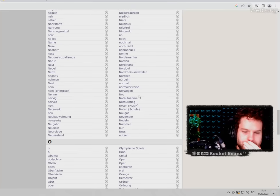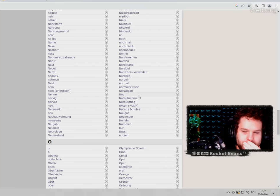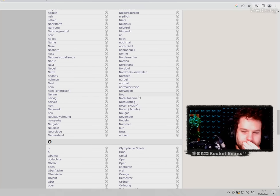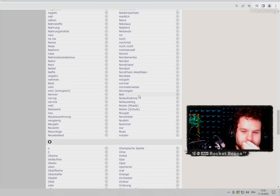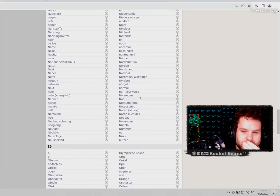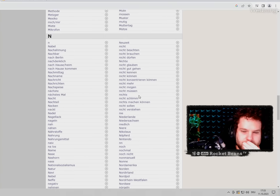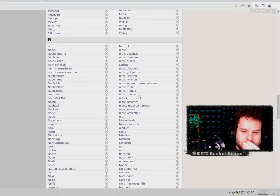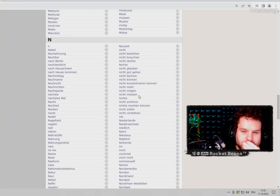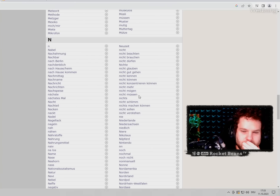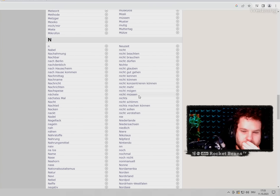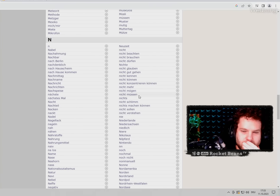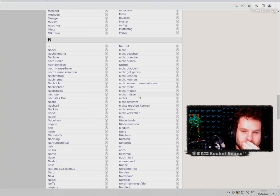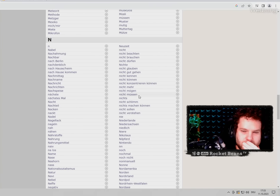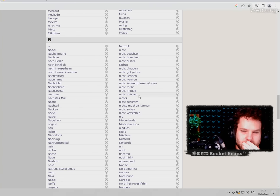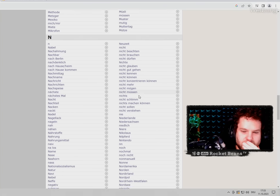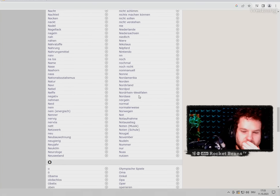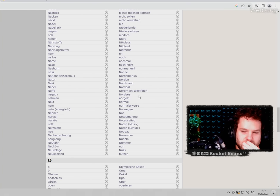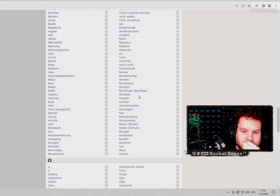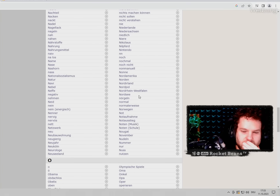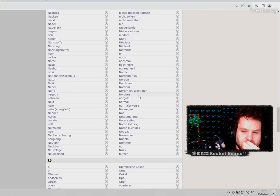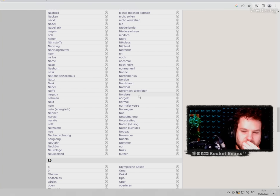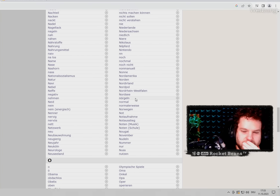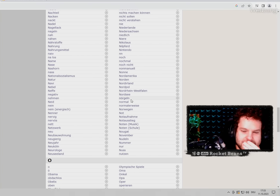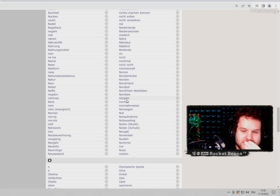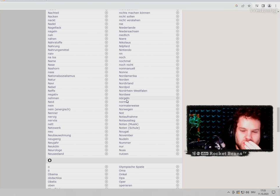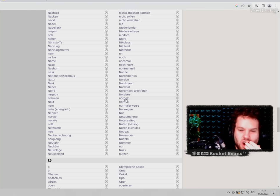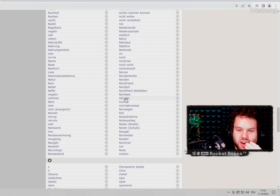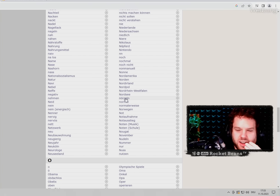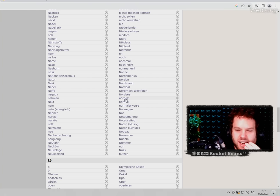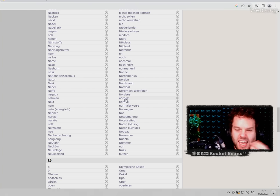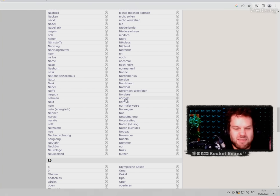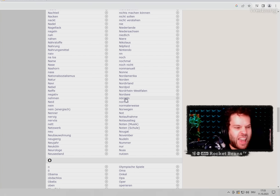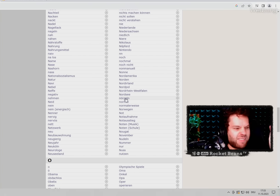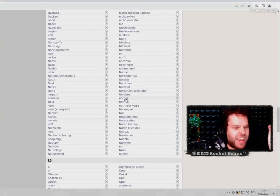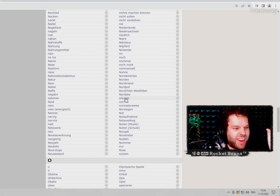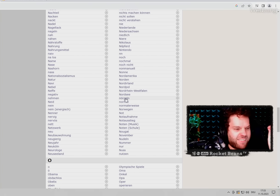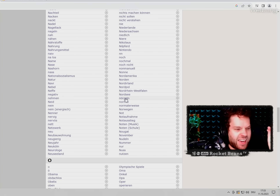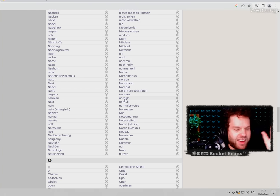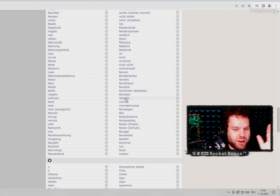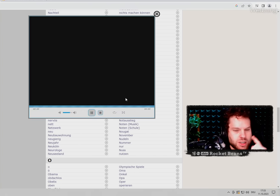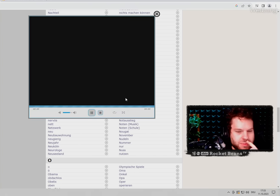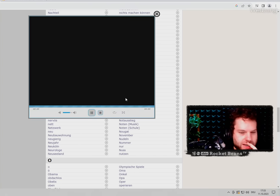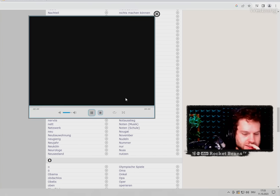Die Luftpumpe. Das ist nörgeln. Würde ich machen.